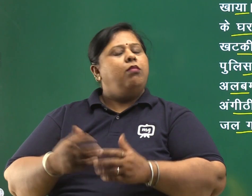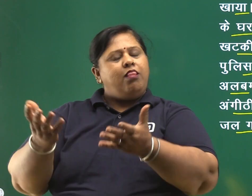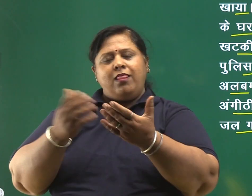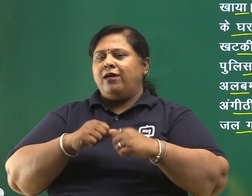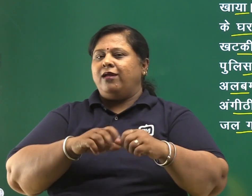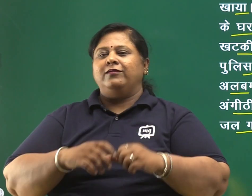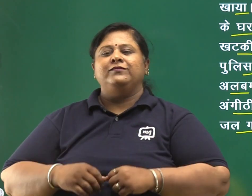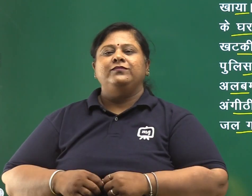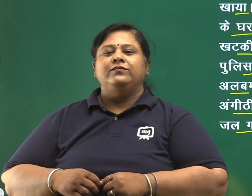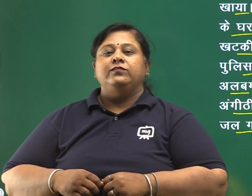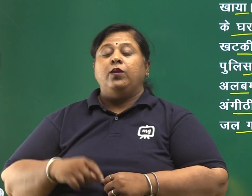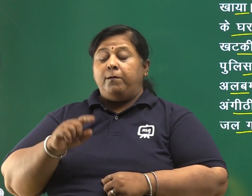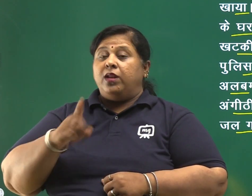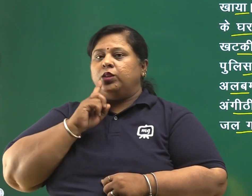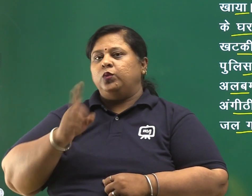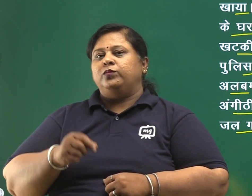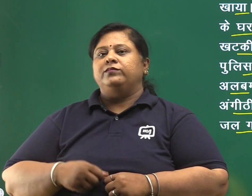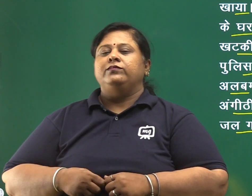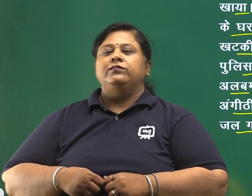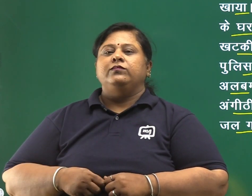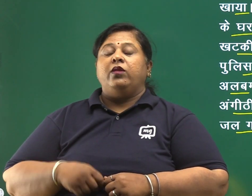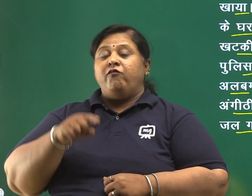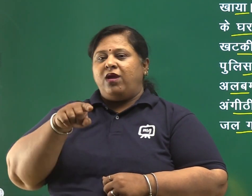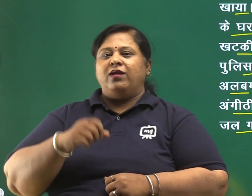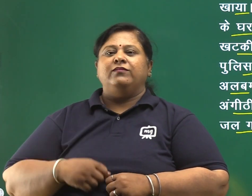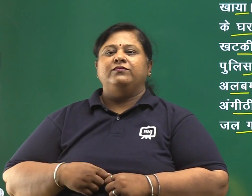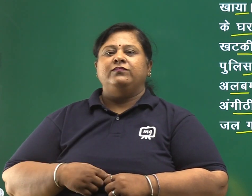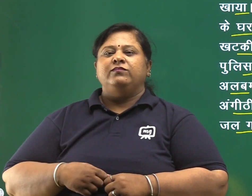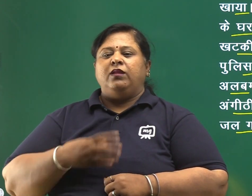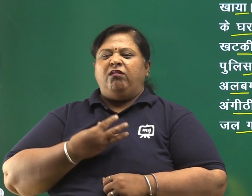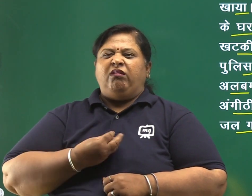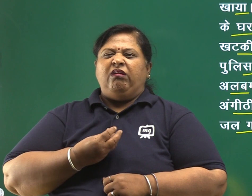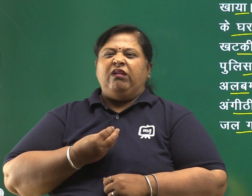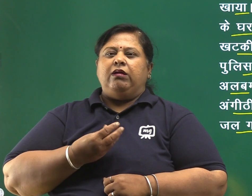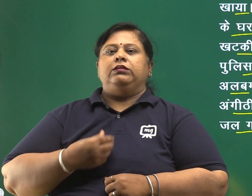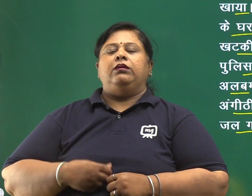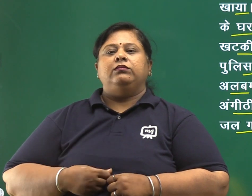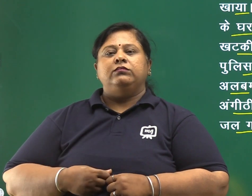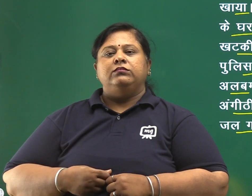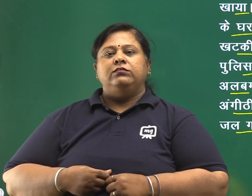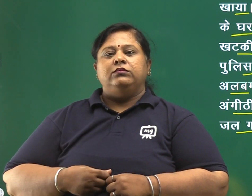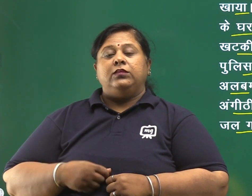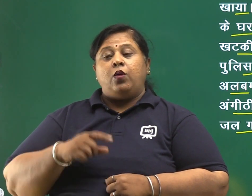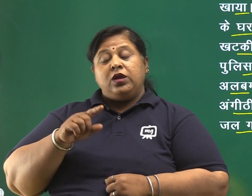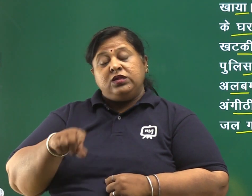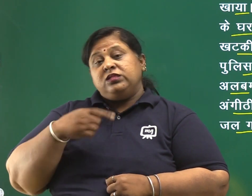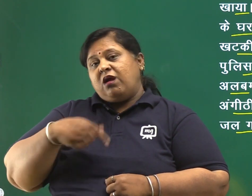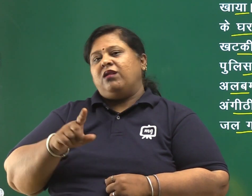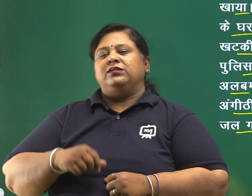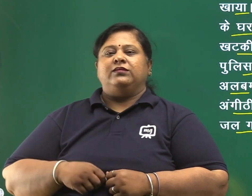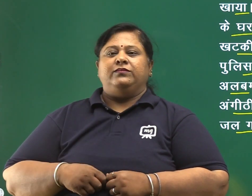ले आया, परंतु वह डर रहा था और इसी वजह